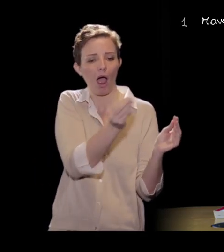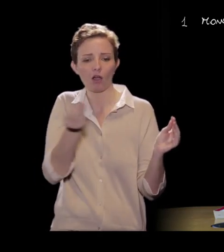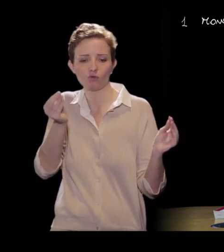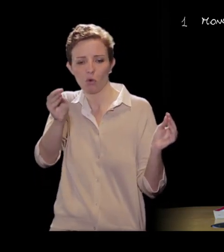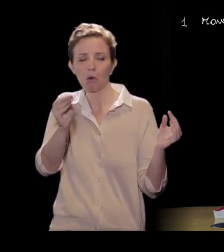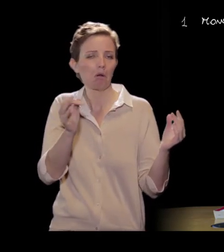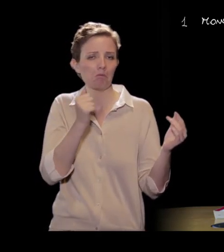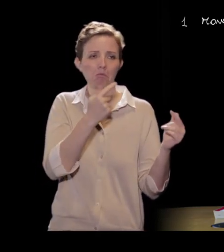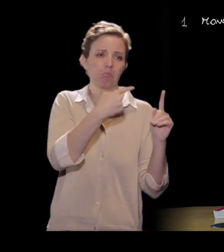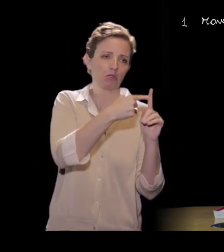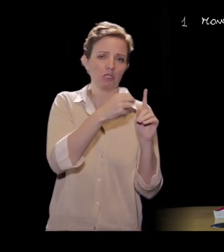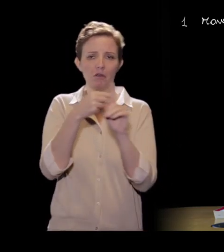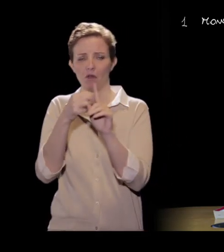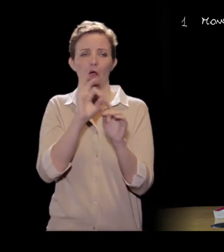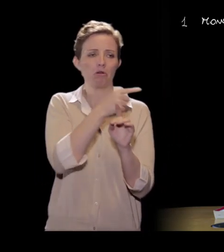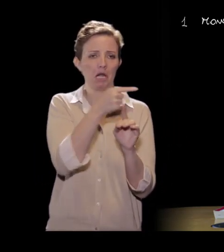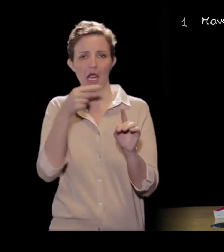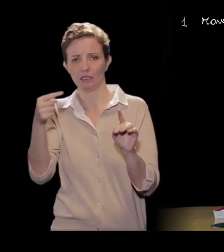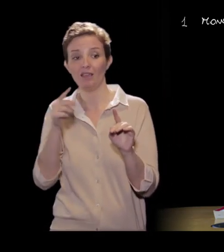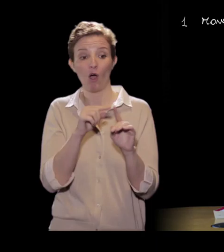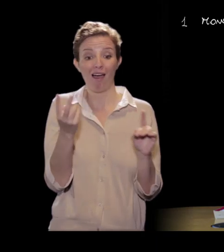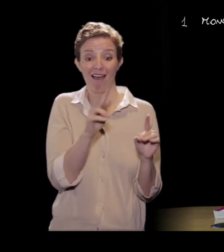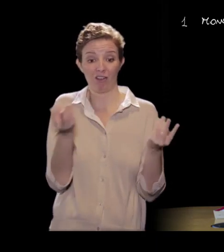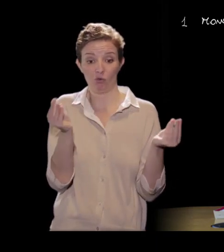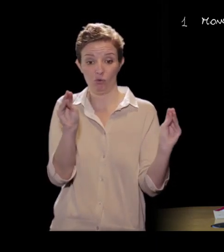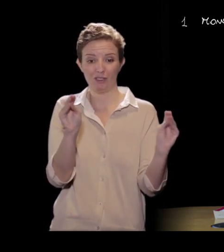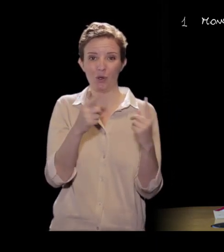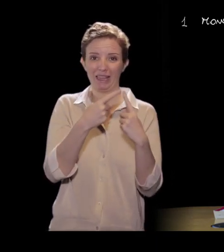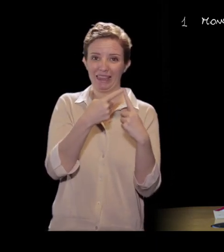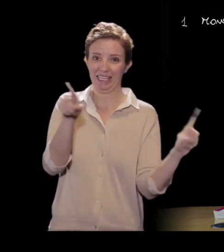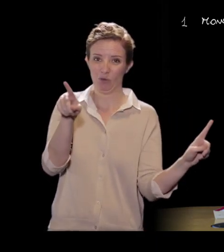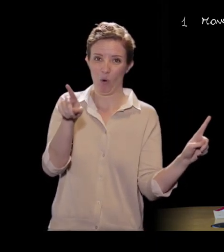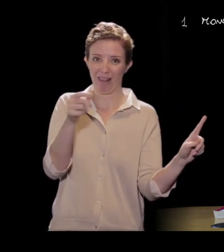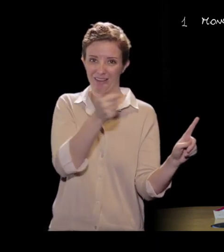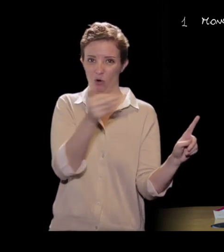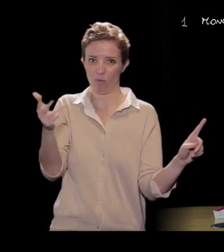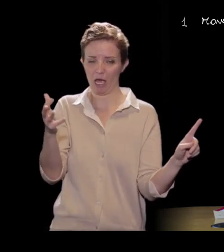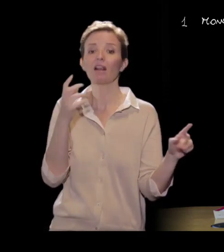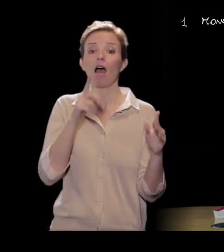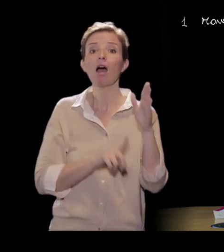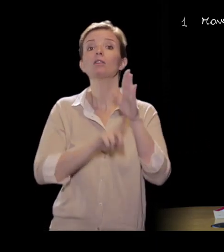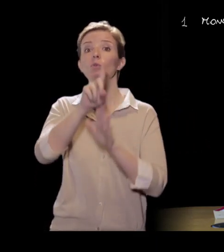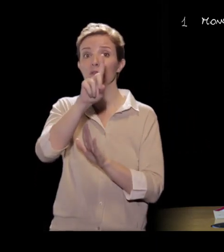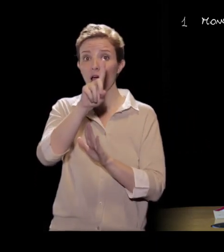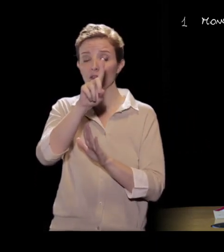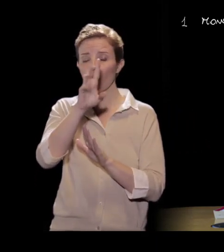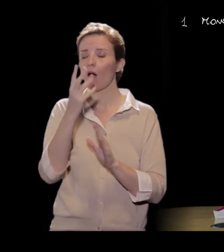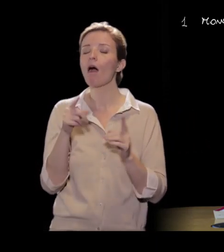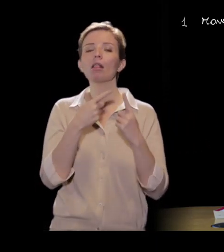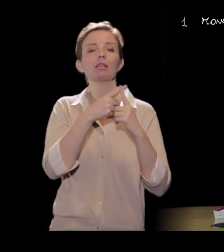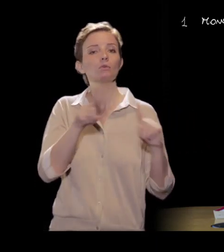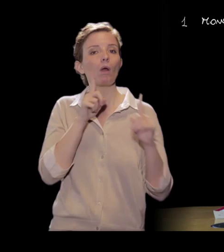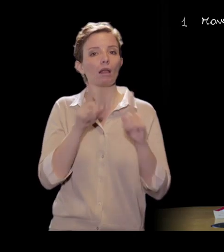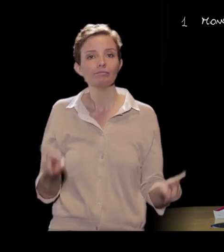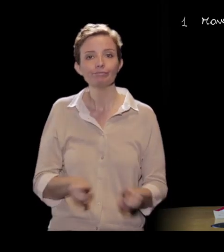negativo ad entrambi i membri di una disuguaglianza numerica si ottiene una disuguaglianza dello stesso verso quindi se noi abbiamo